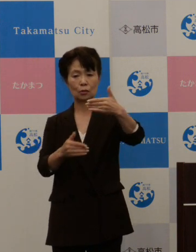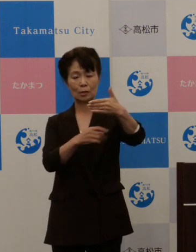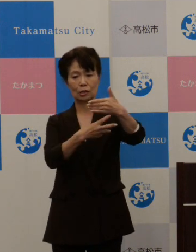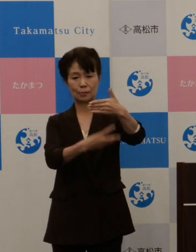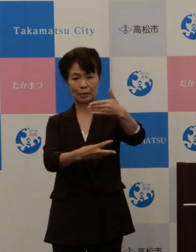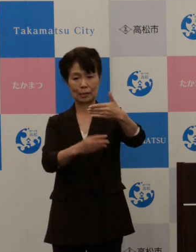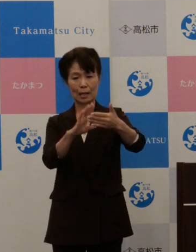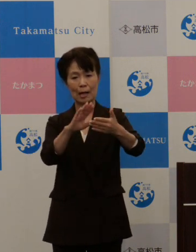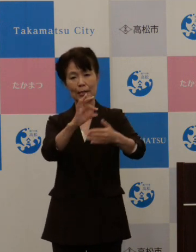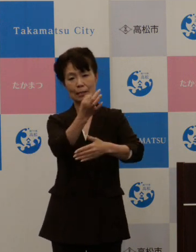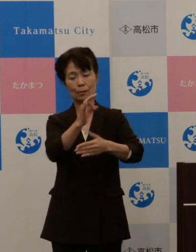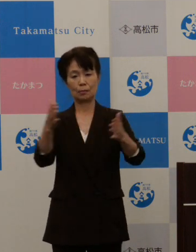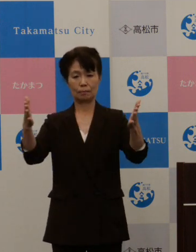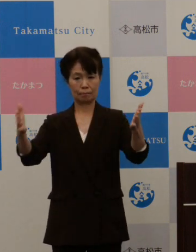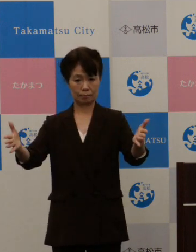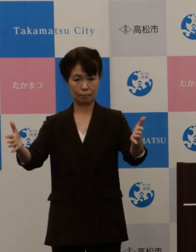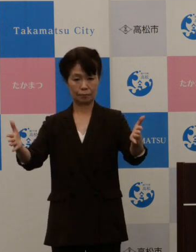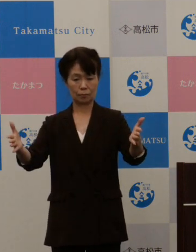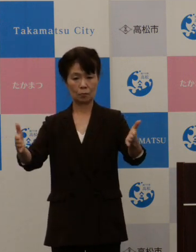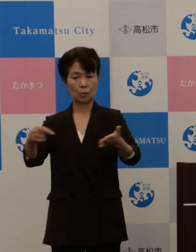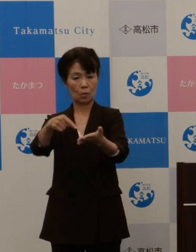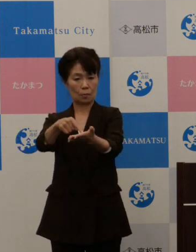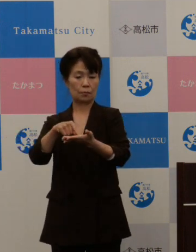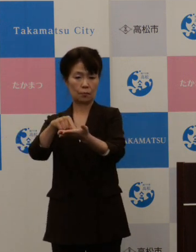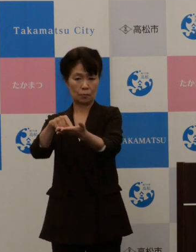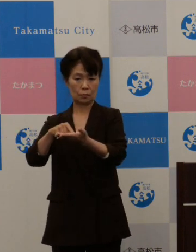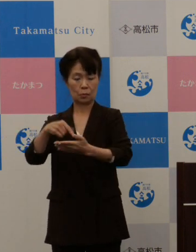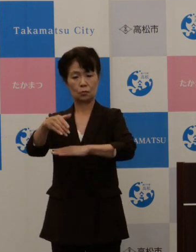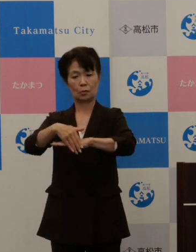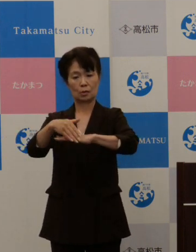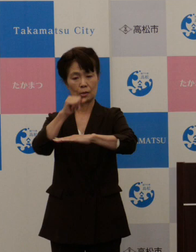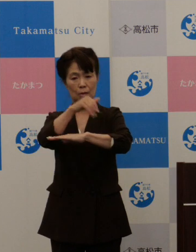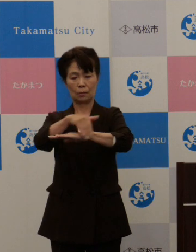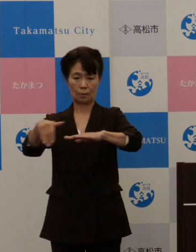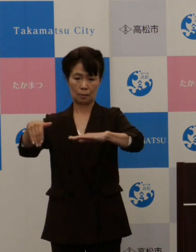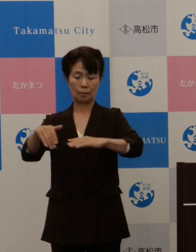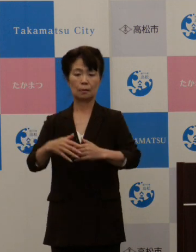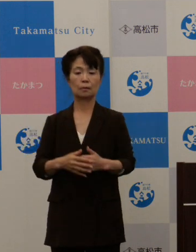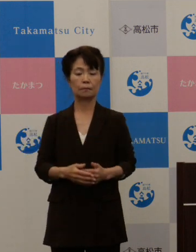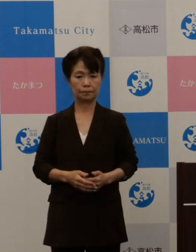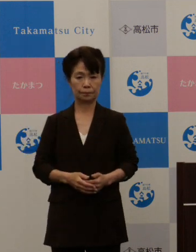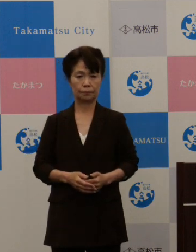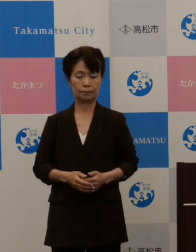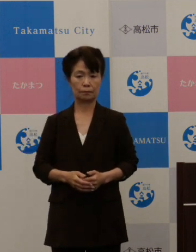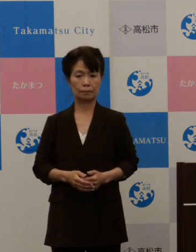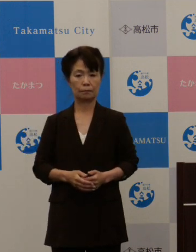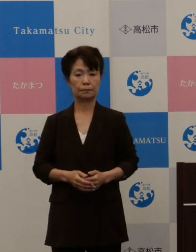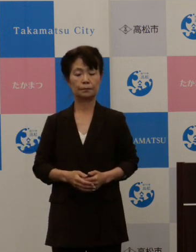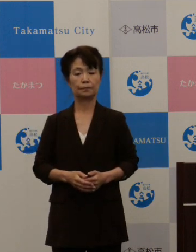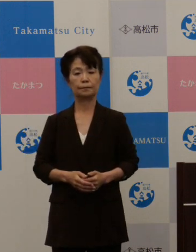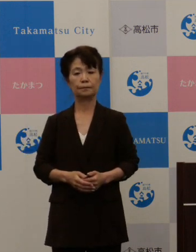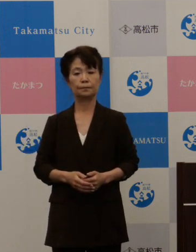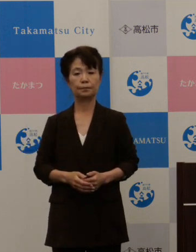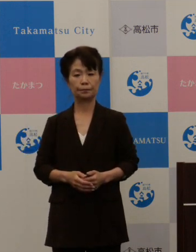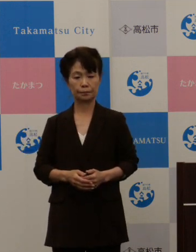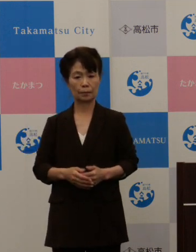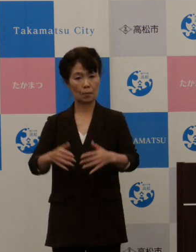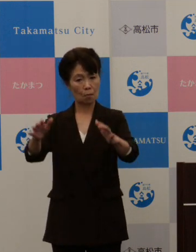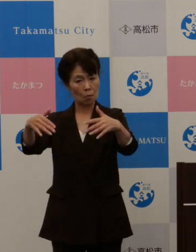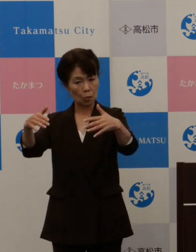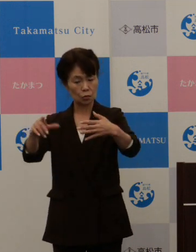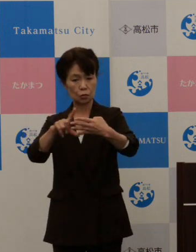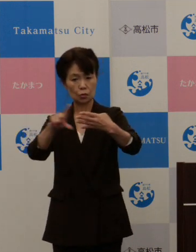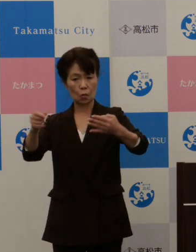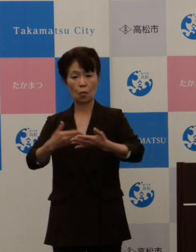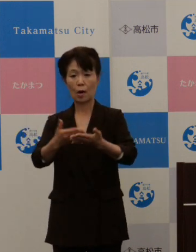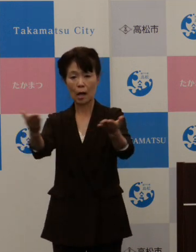日金曜日までの間の申し込み受付を予定をいたしております。なお、これらにつきましては、募集要項